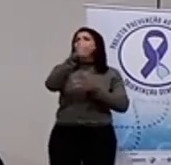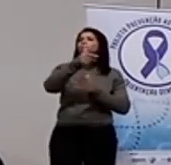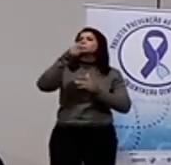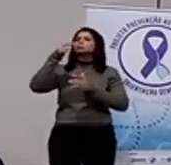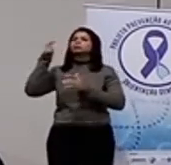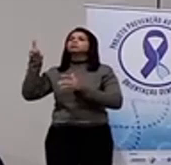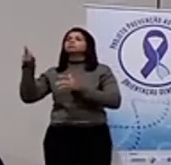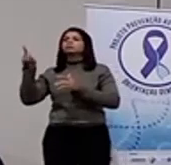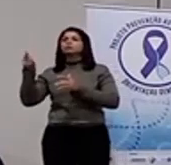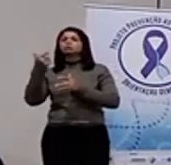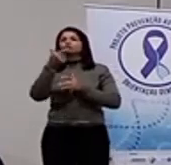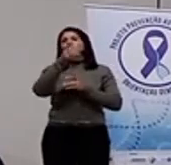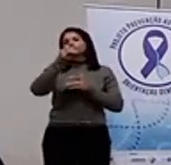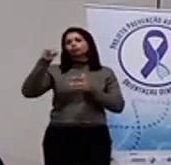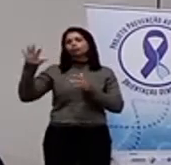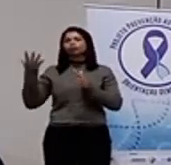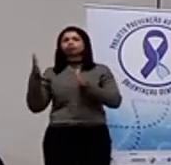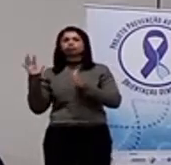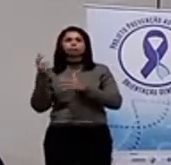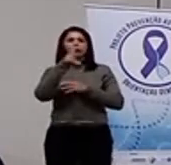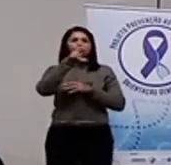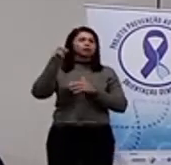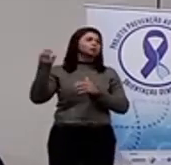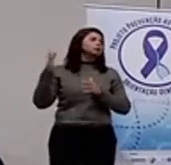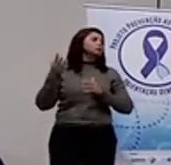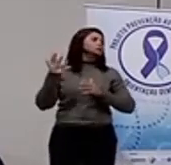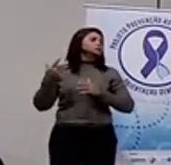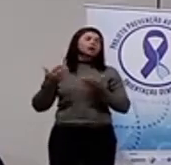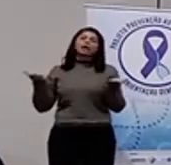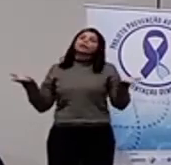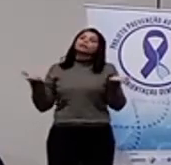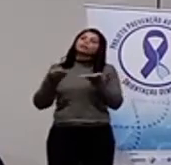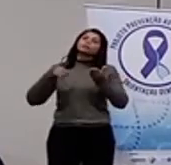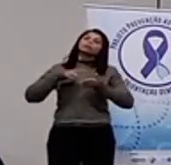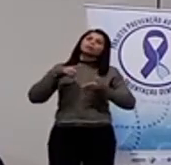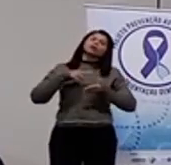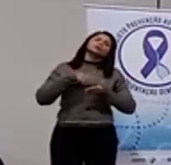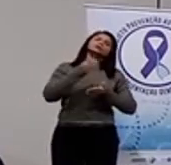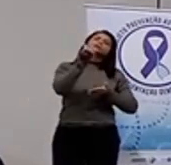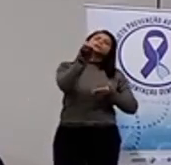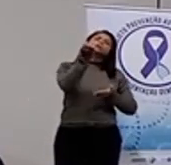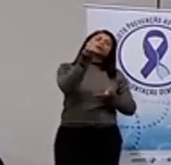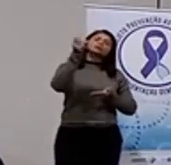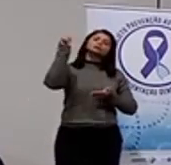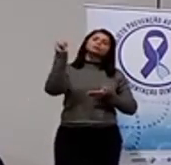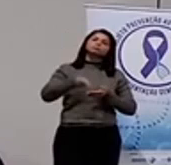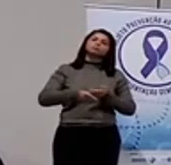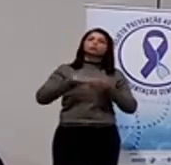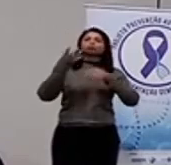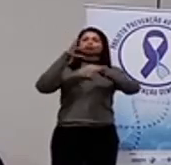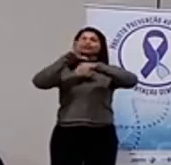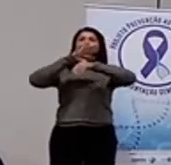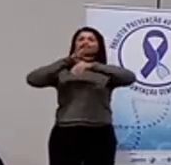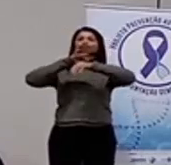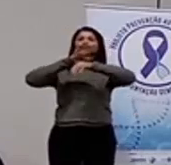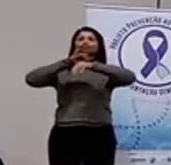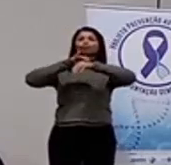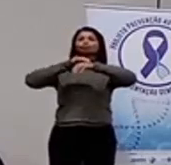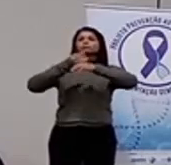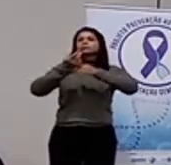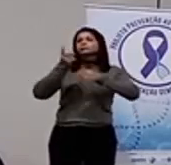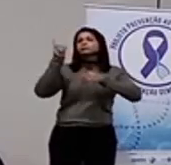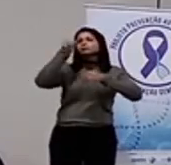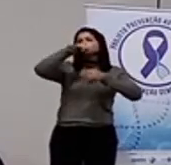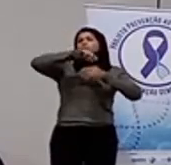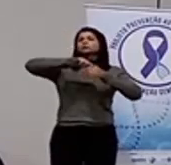muito importante é que nós temos cerca de 6 mil doenças raras, só que a maioria é doença